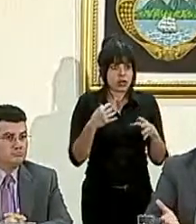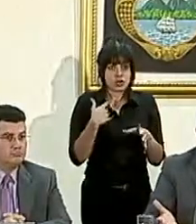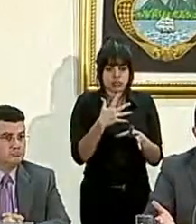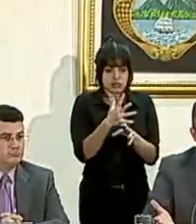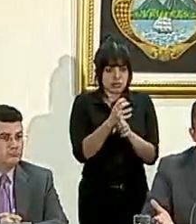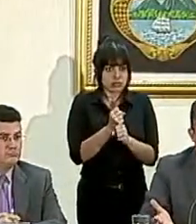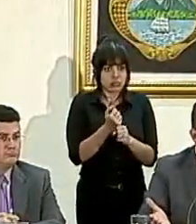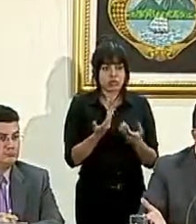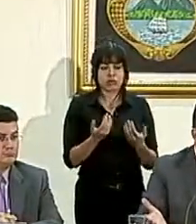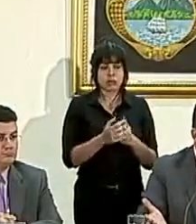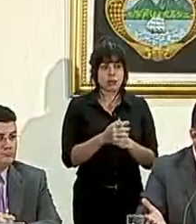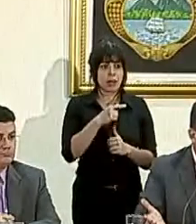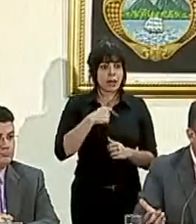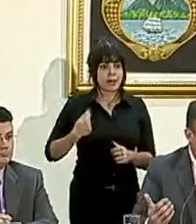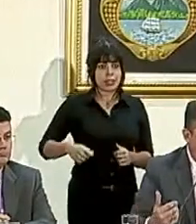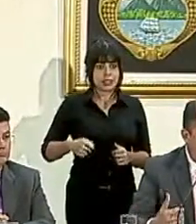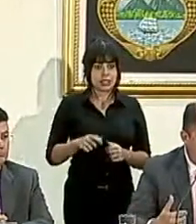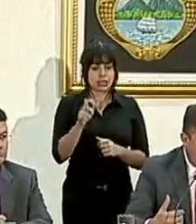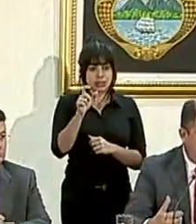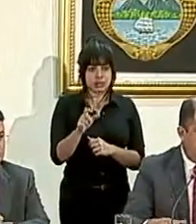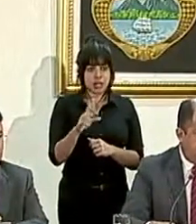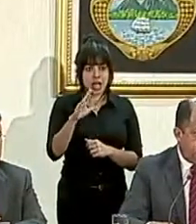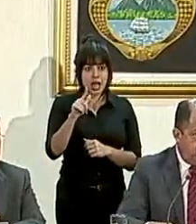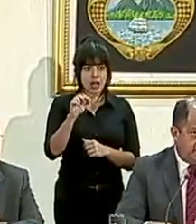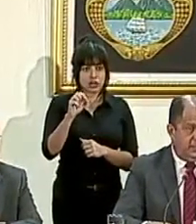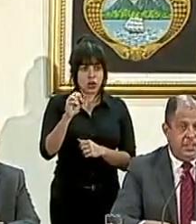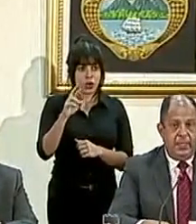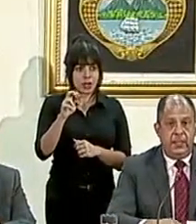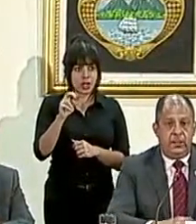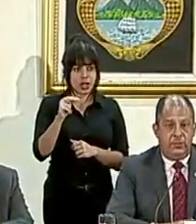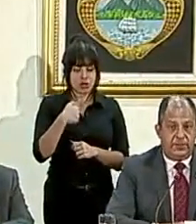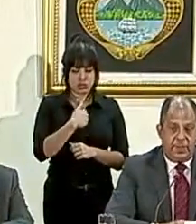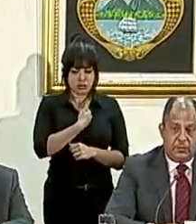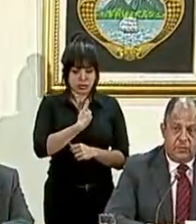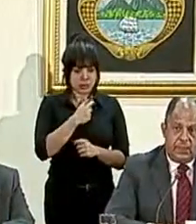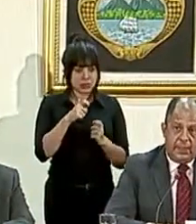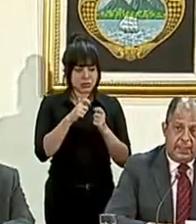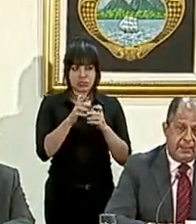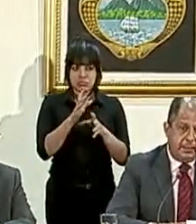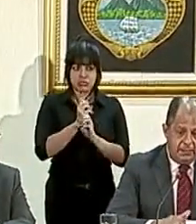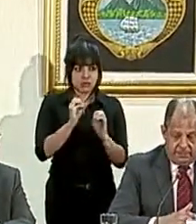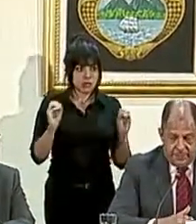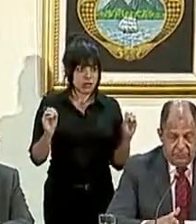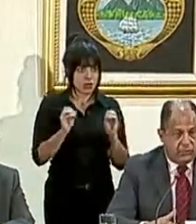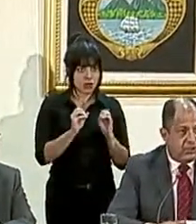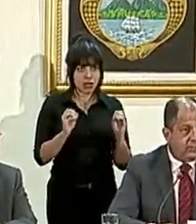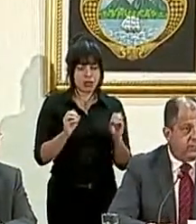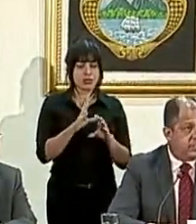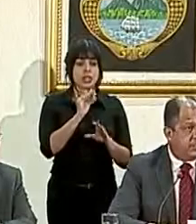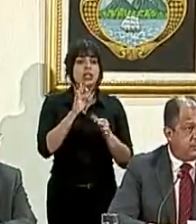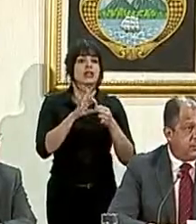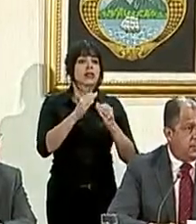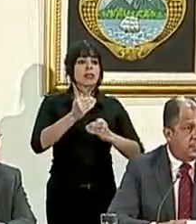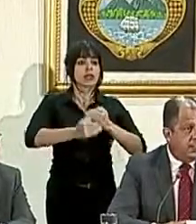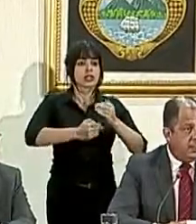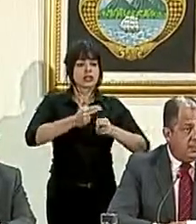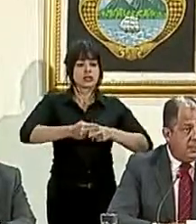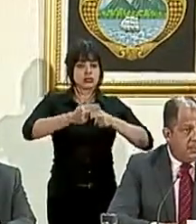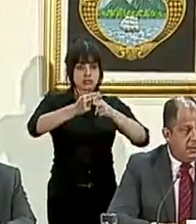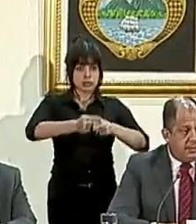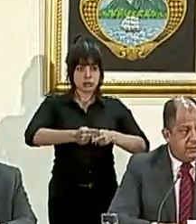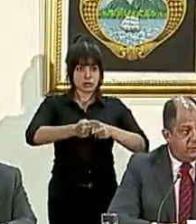recibida por la Presidencia de la República o por mí en particular. Con respecto a la, al proceso de designación de